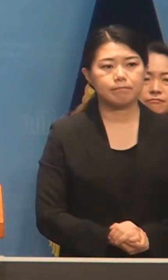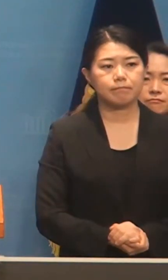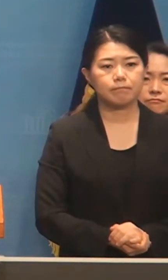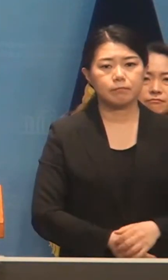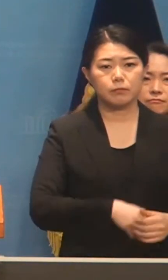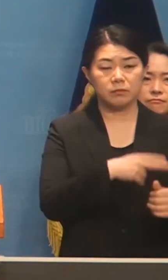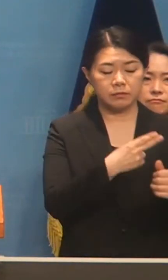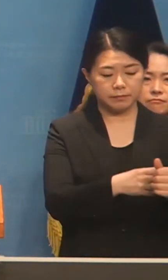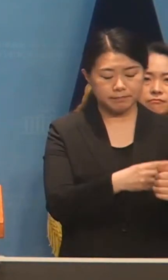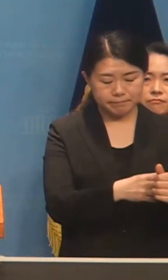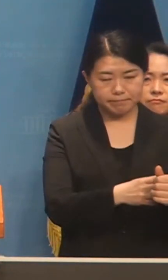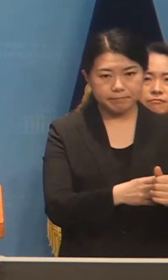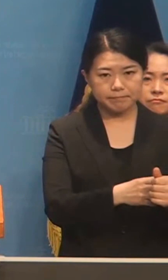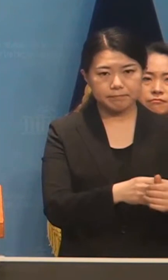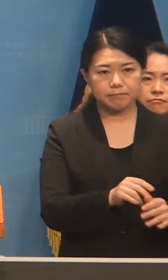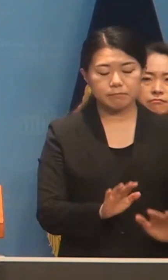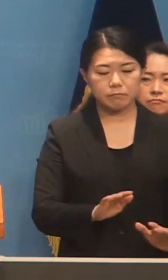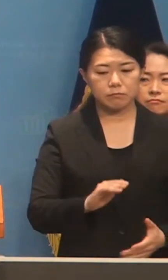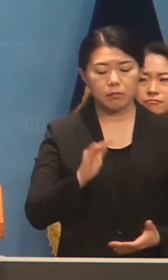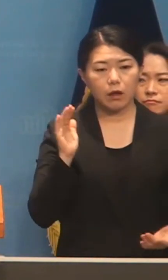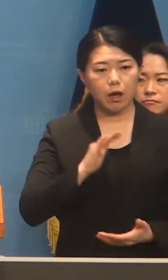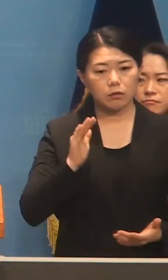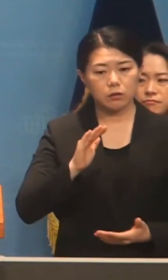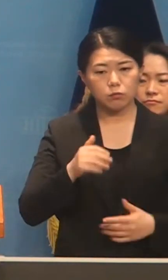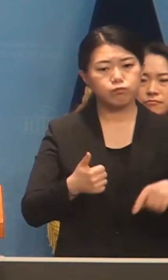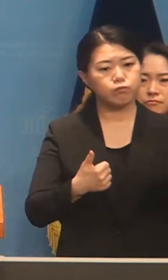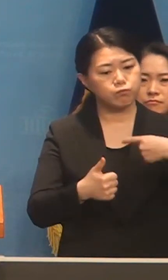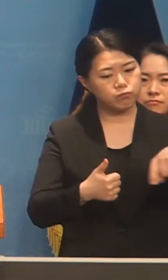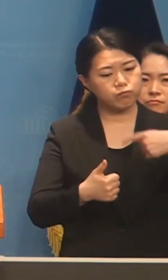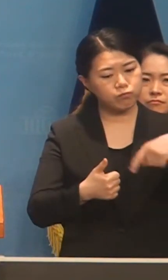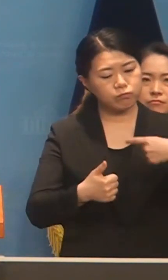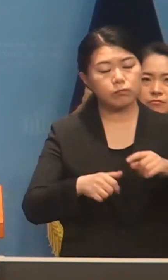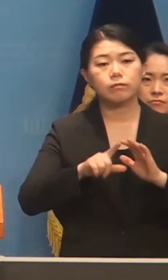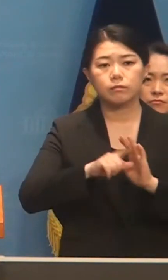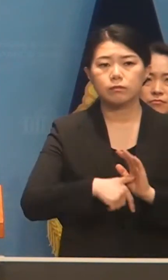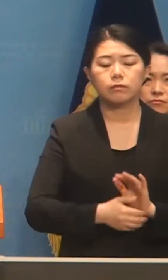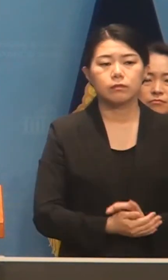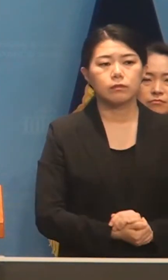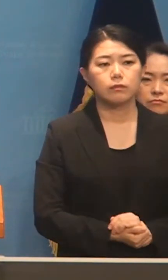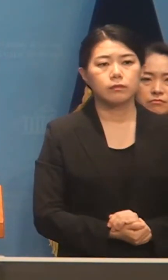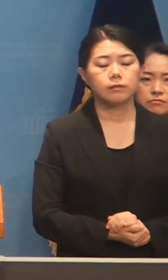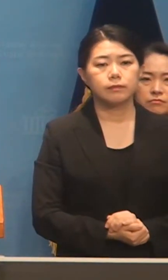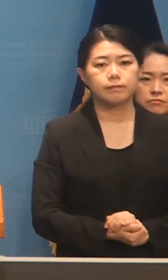교사가 학생을 지도하다가